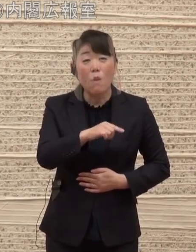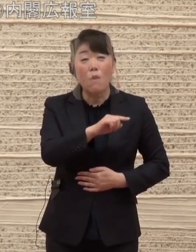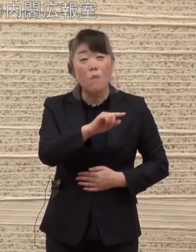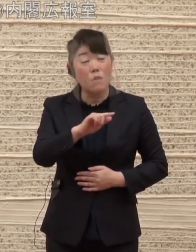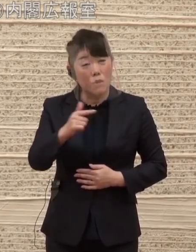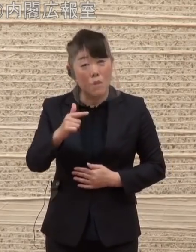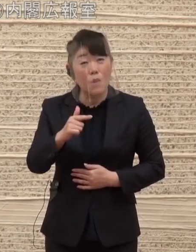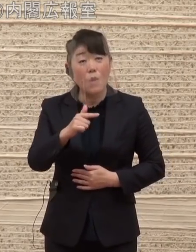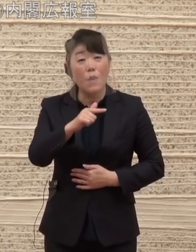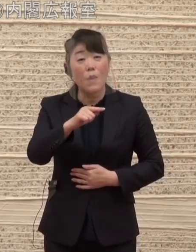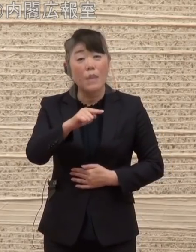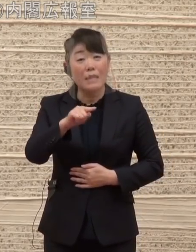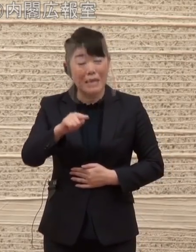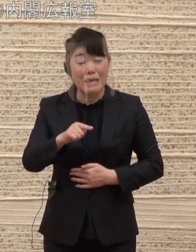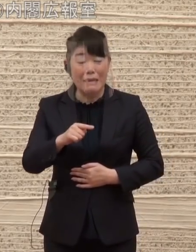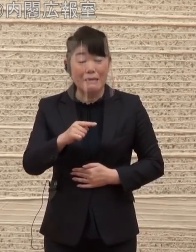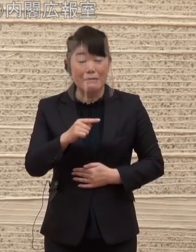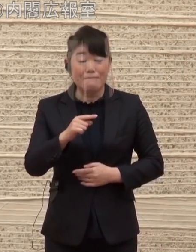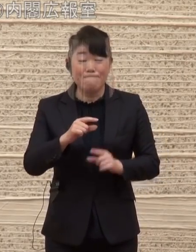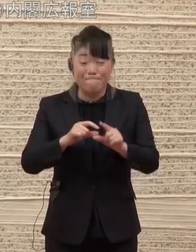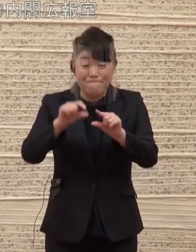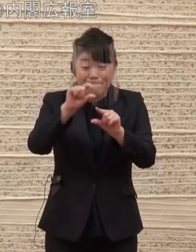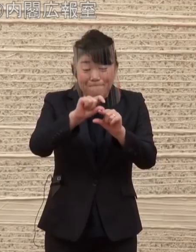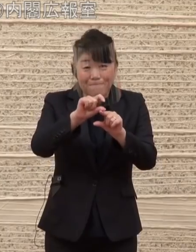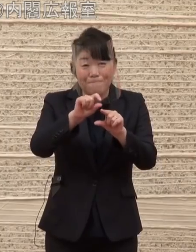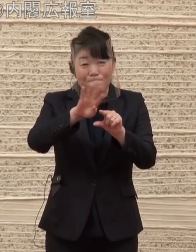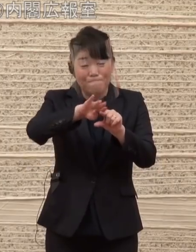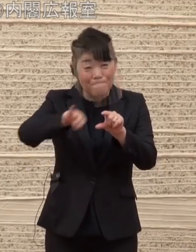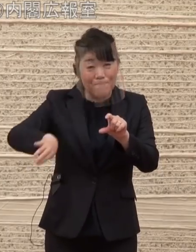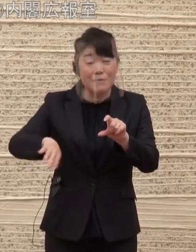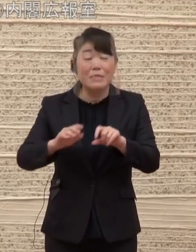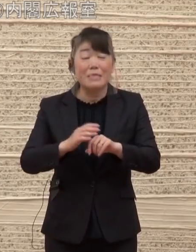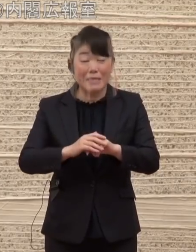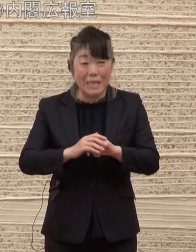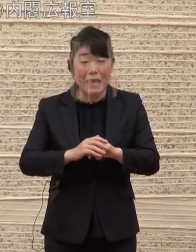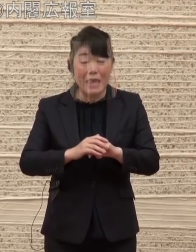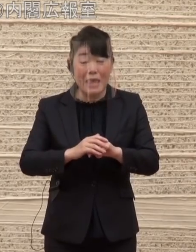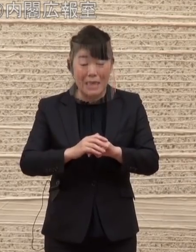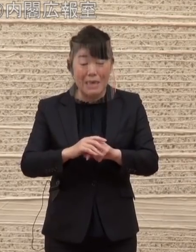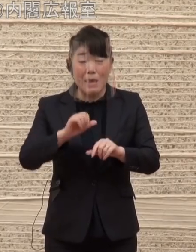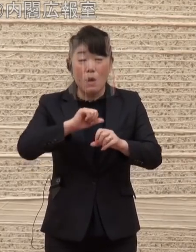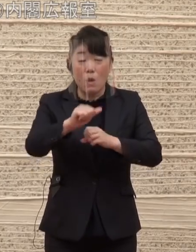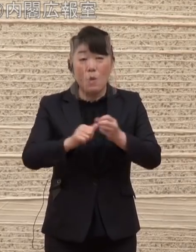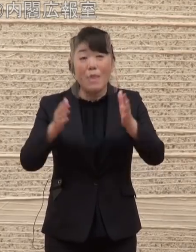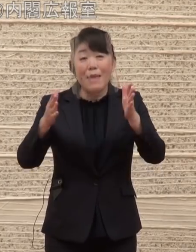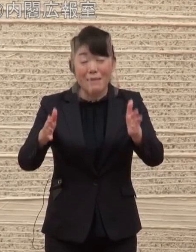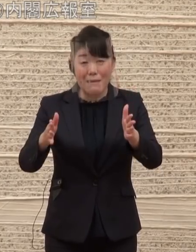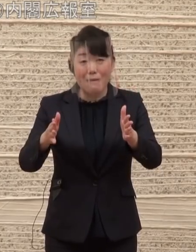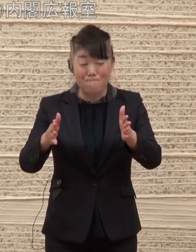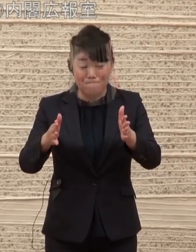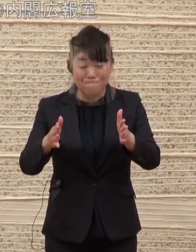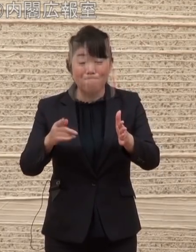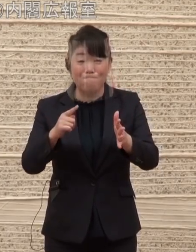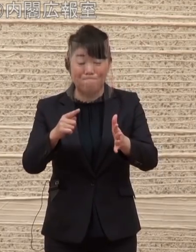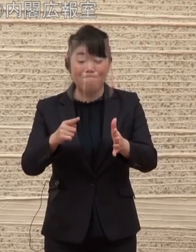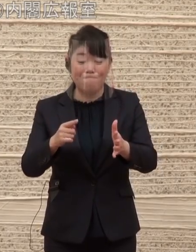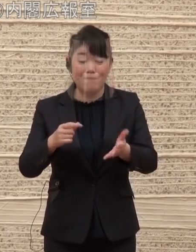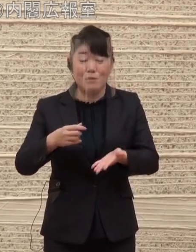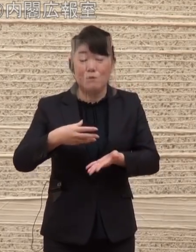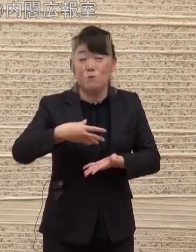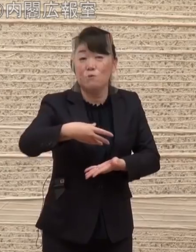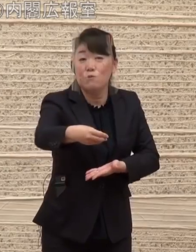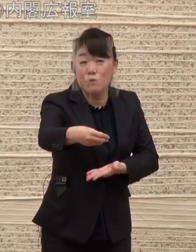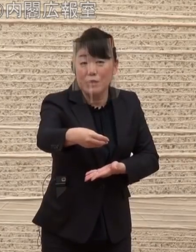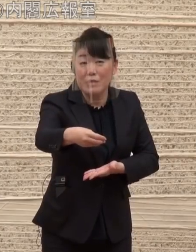通じたあ実寸れし最大5年間返済す容器の融資についてもですね